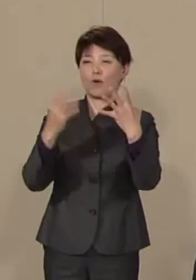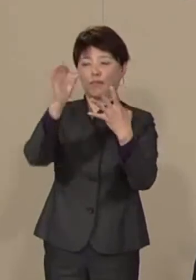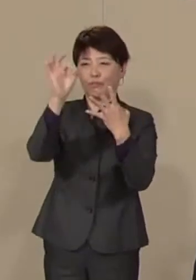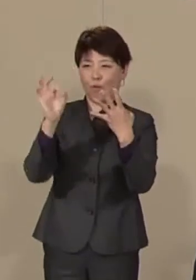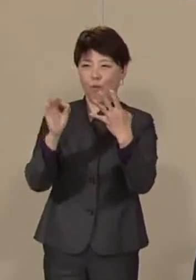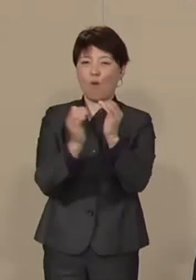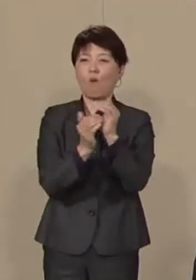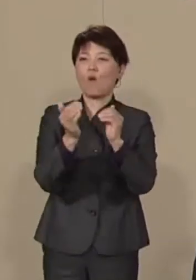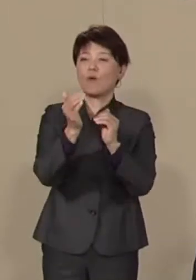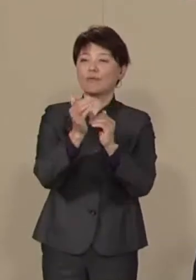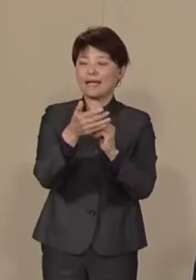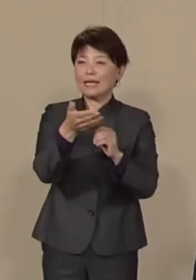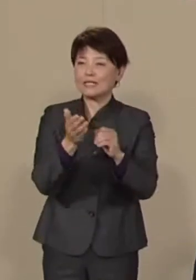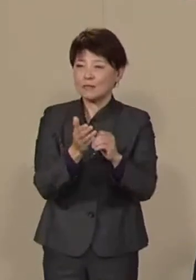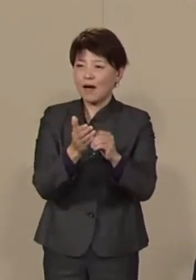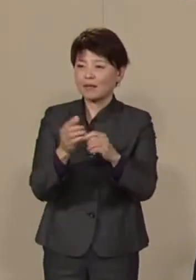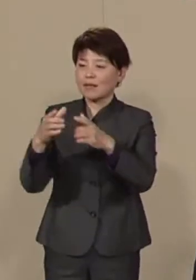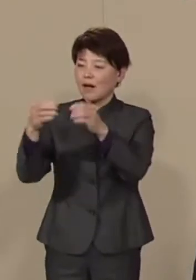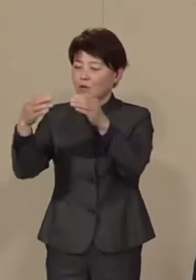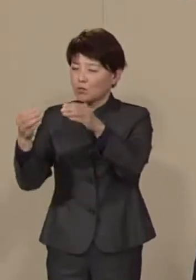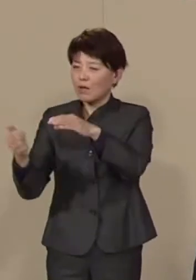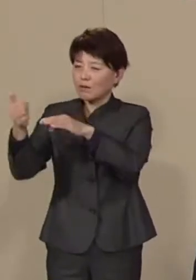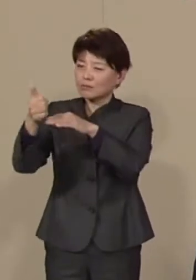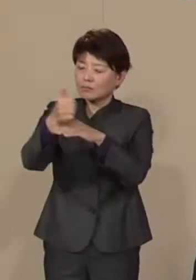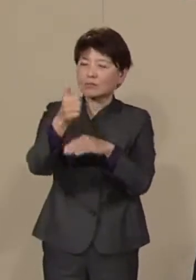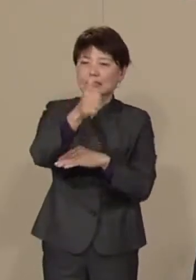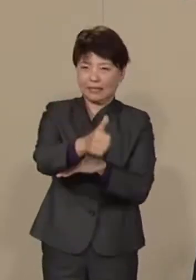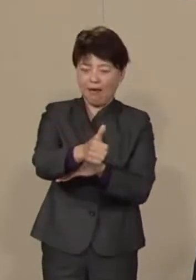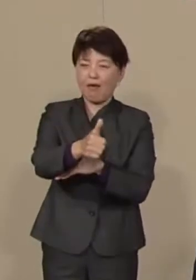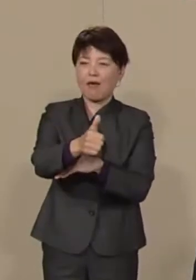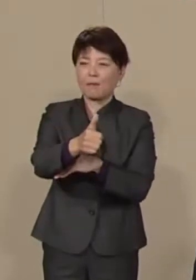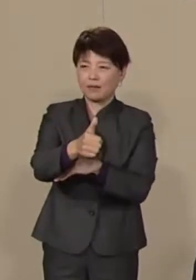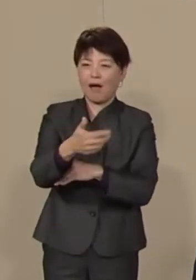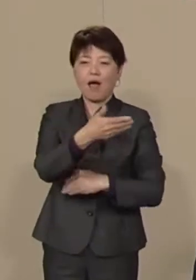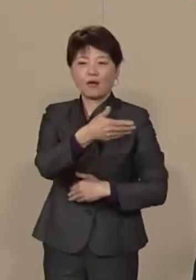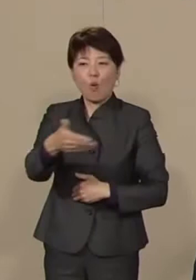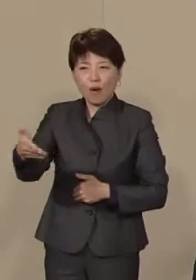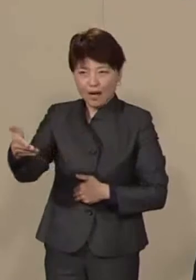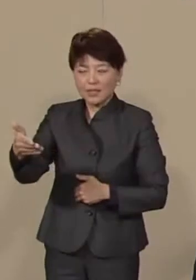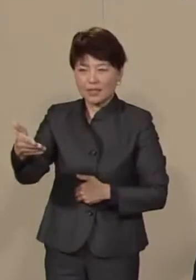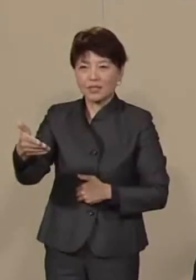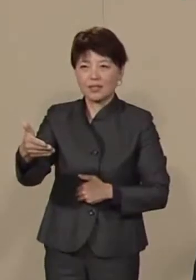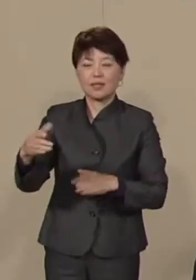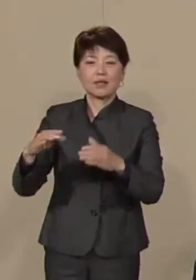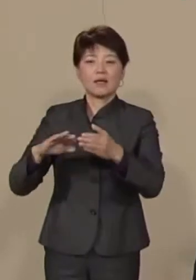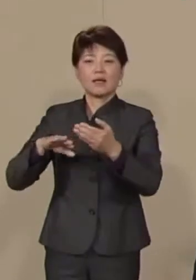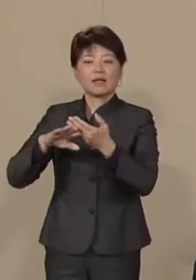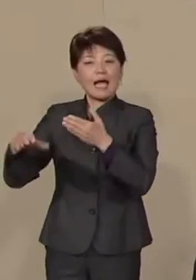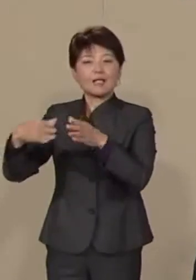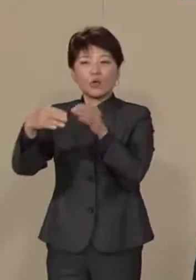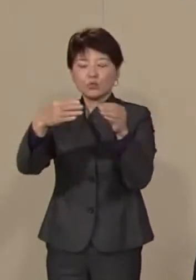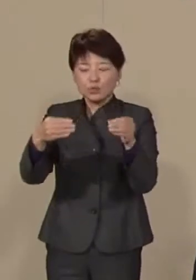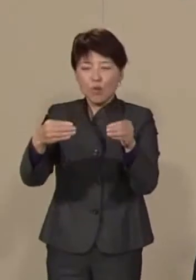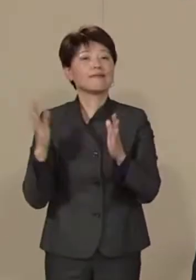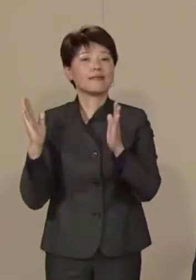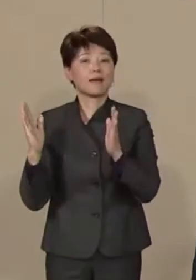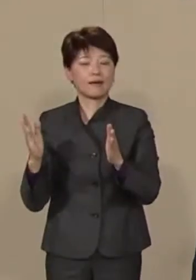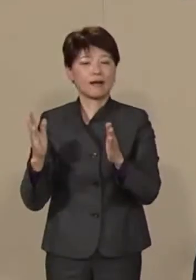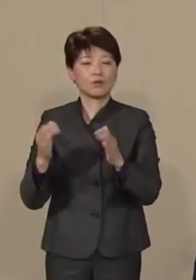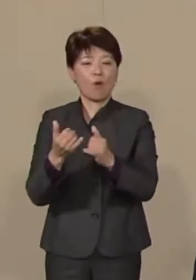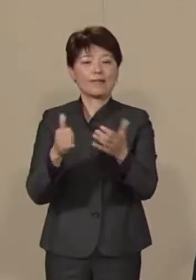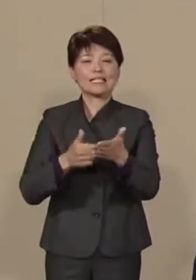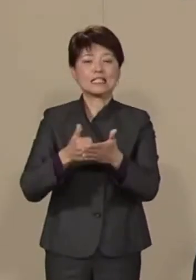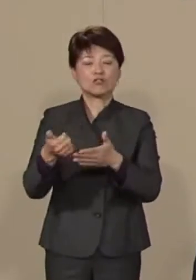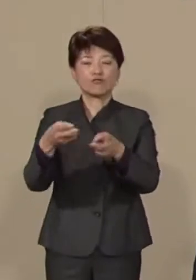首脳が次々と上陸をしてなおかつその領海に外国の船が頻繁に入ってくれる外交敗北